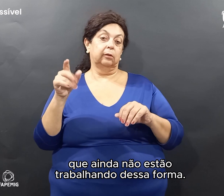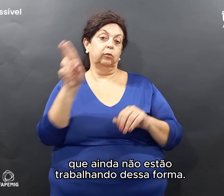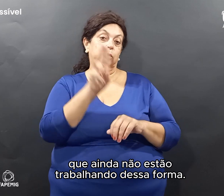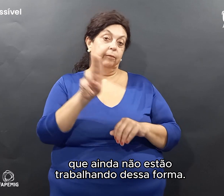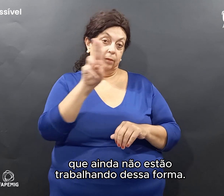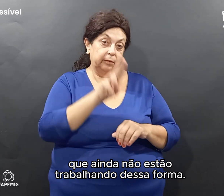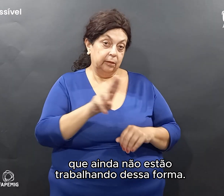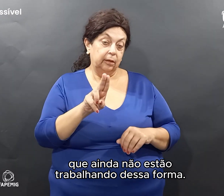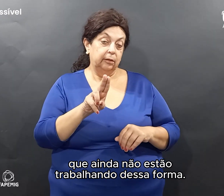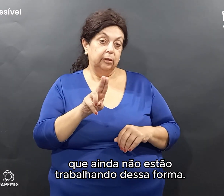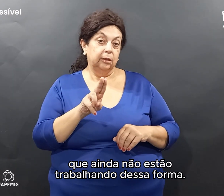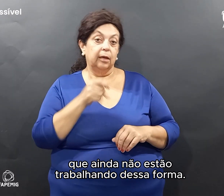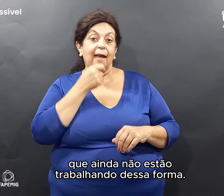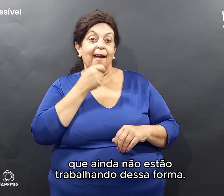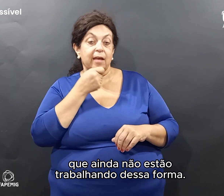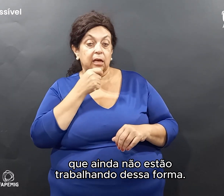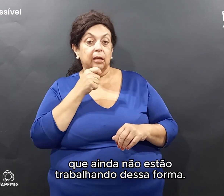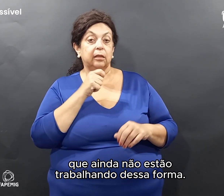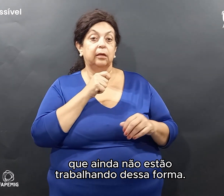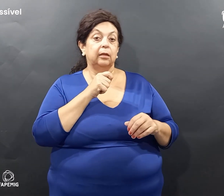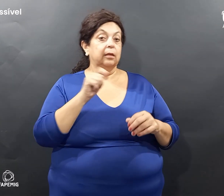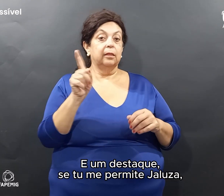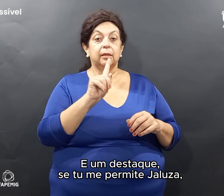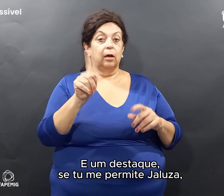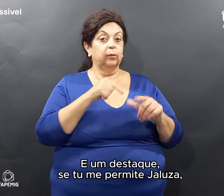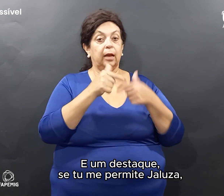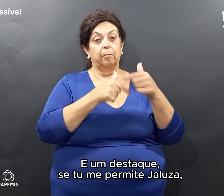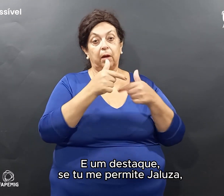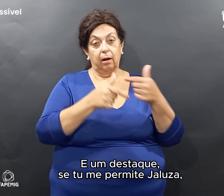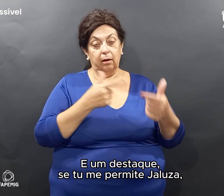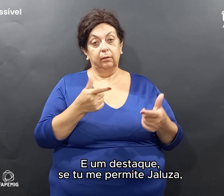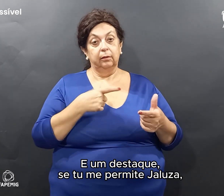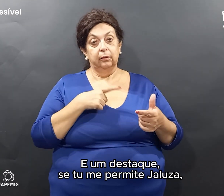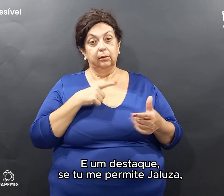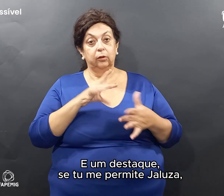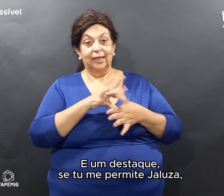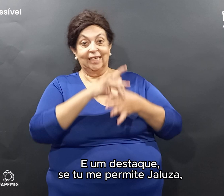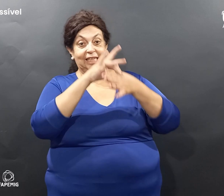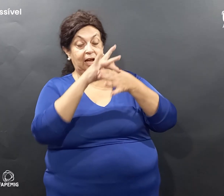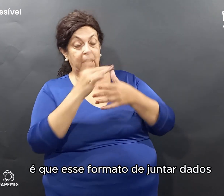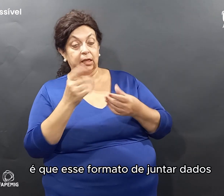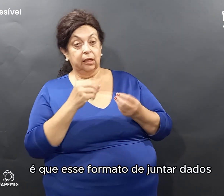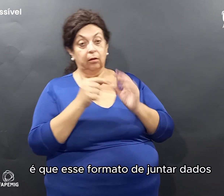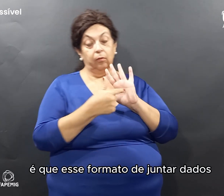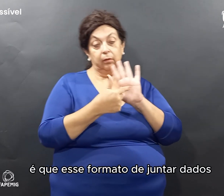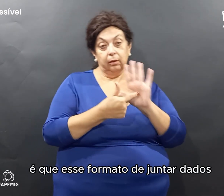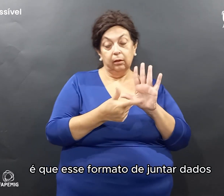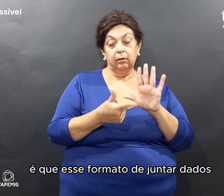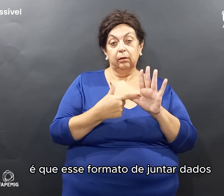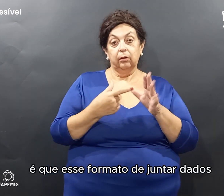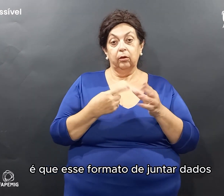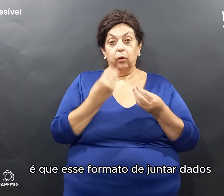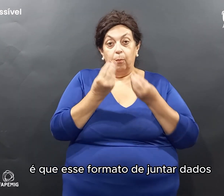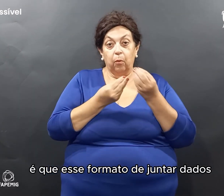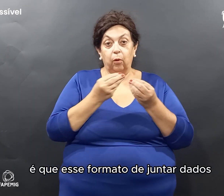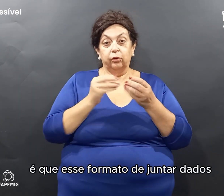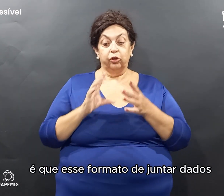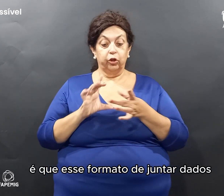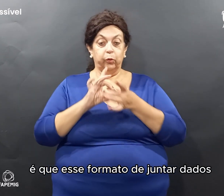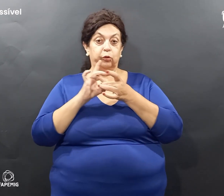trabalhando dessa forma. E um destaque, se tu me permite, Jalusa, é que esse formato de juntar dados